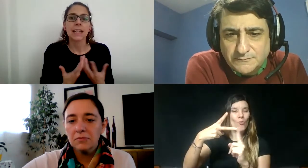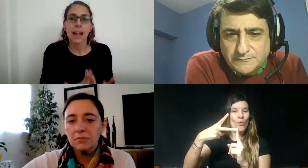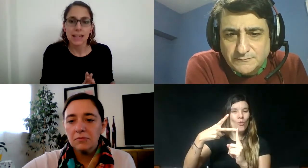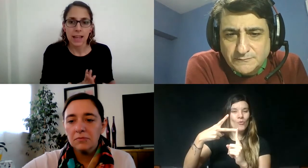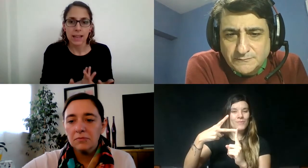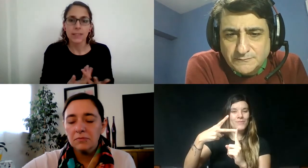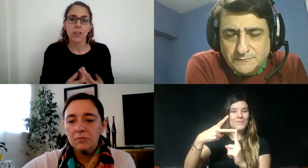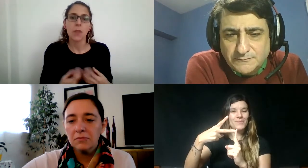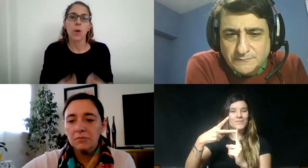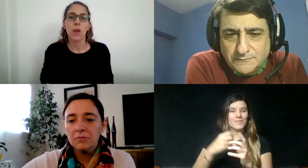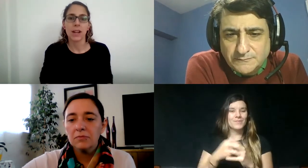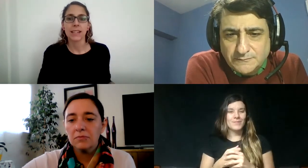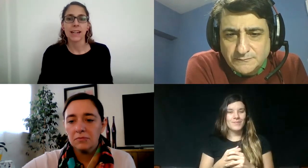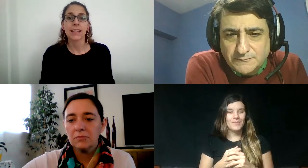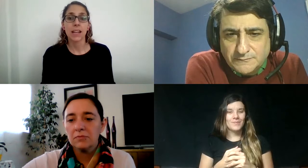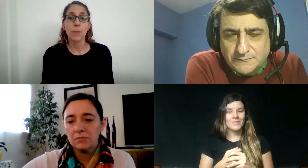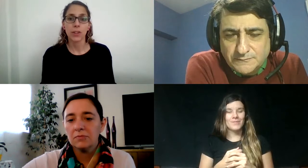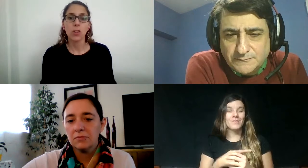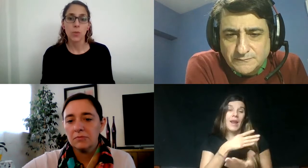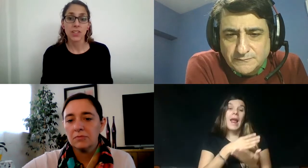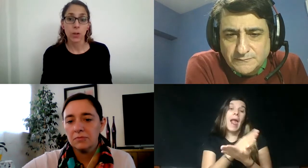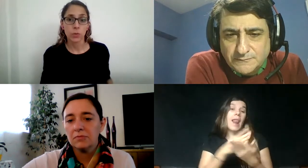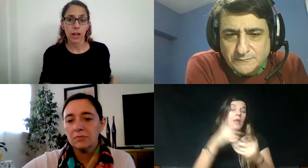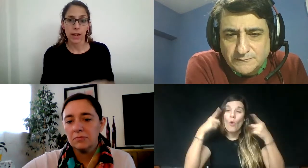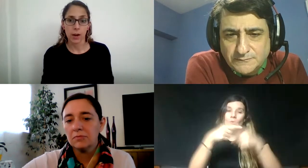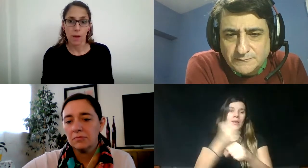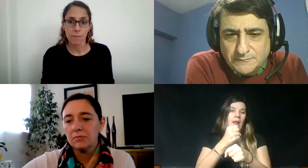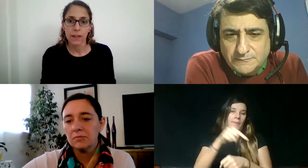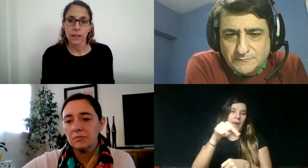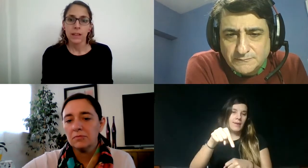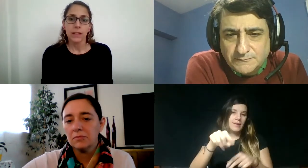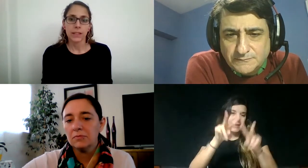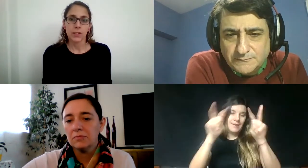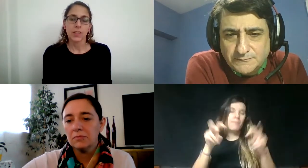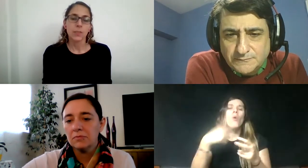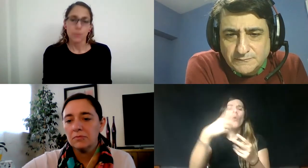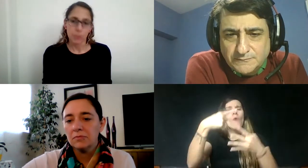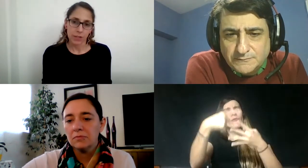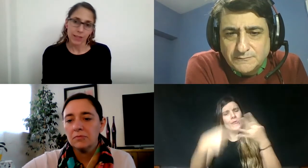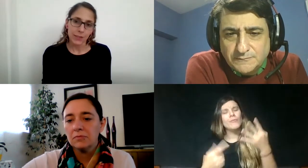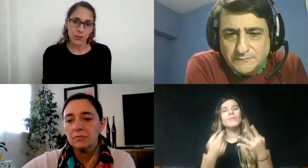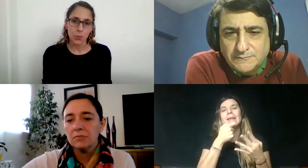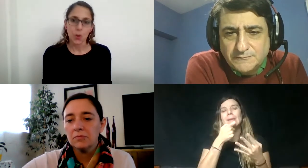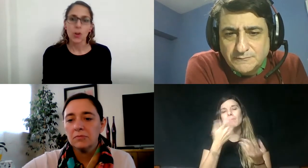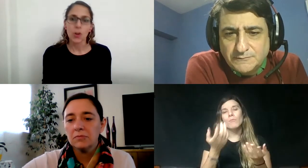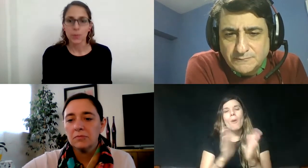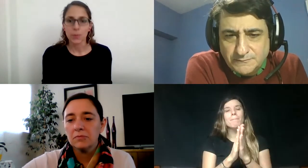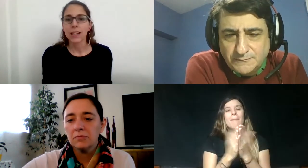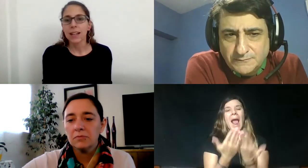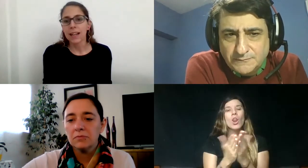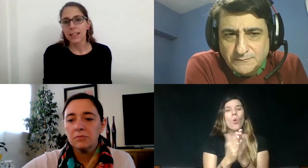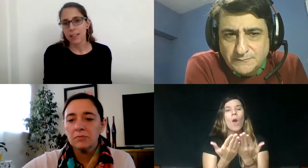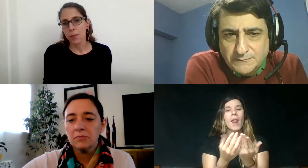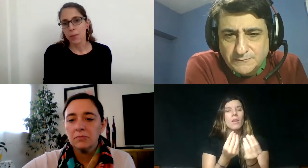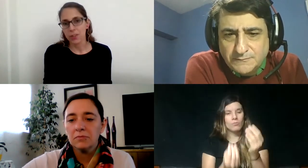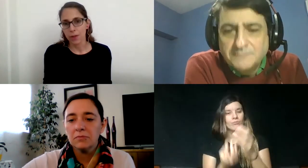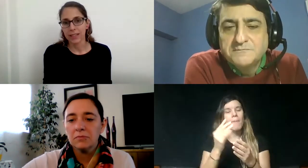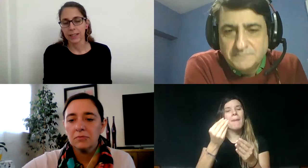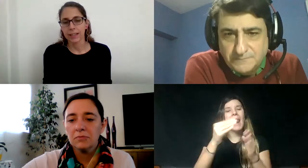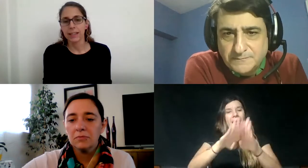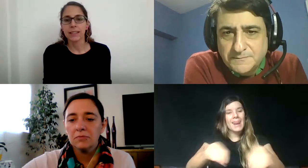a acercarse a esto, después pueden acercarse al español como segunda lengua. Y entonces, bueno, esto es un poco lo que hacemos en Canales, y